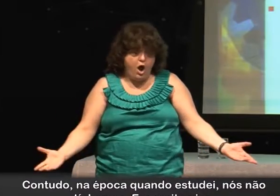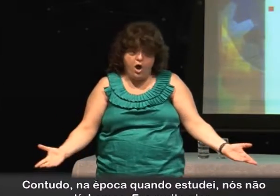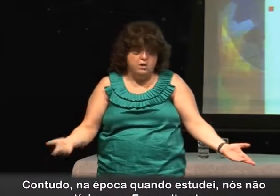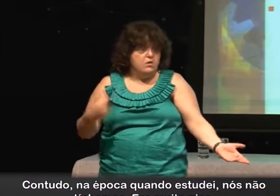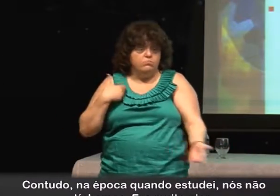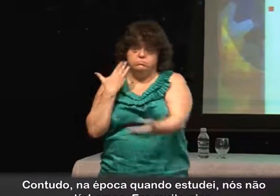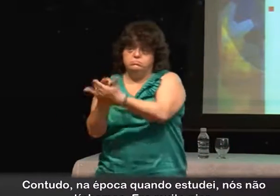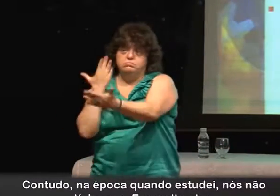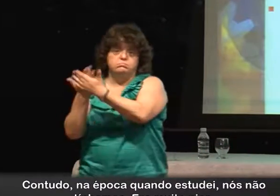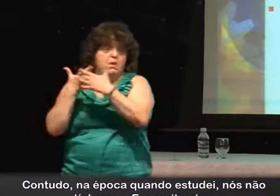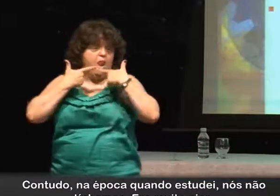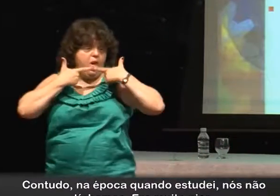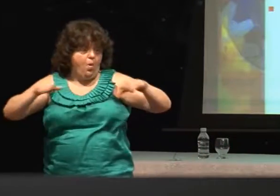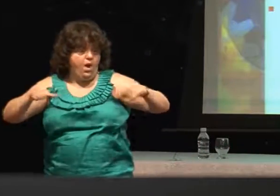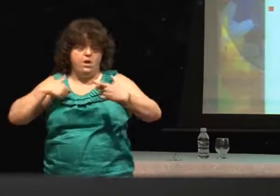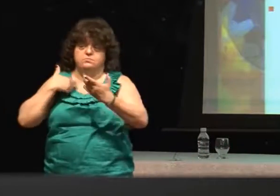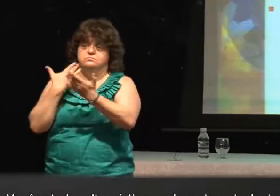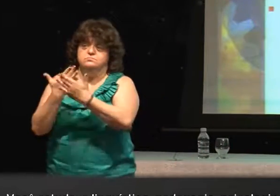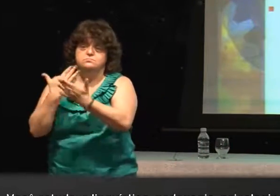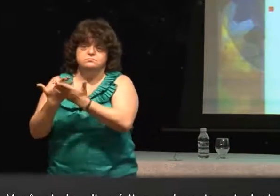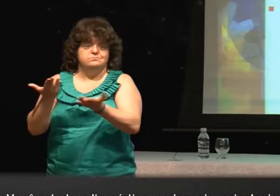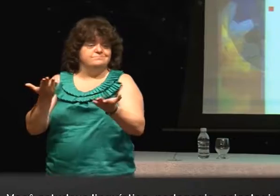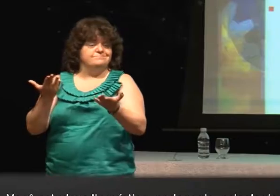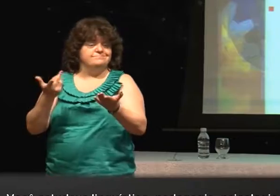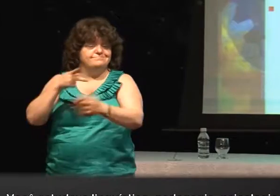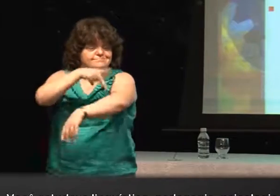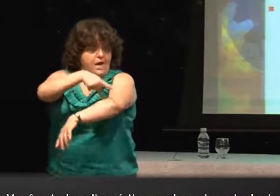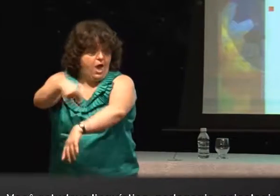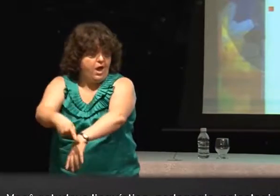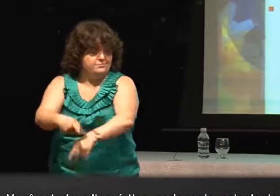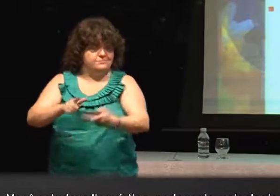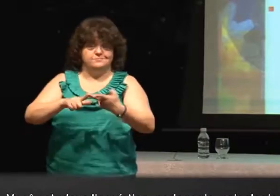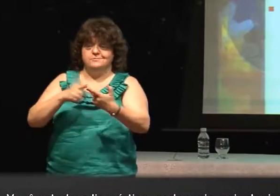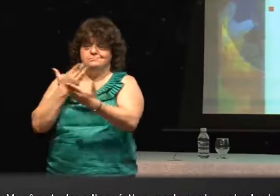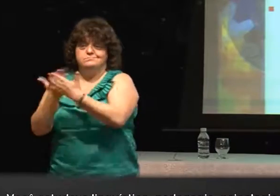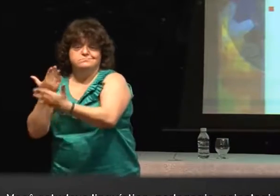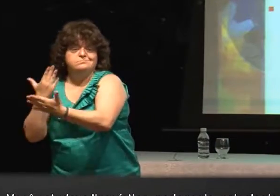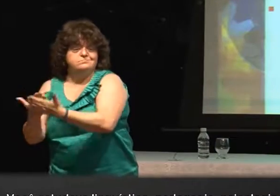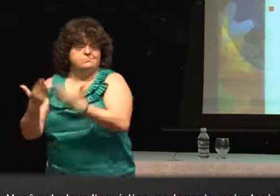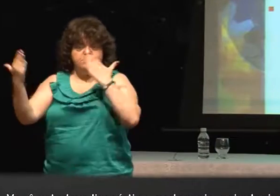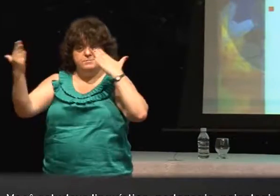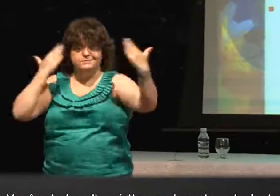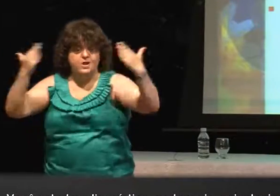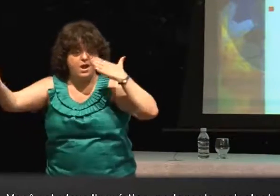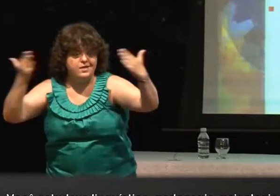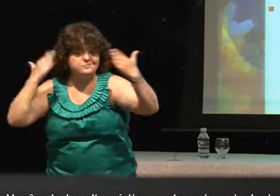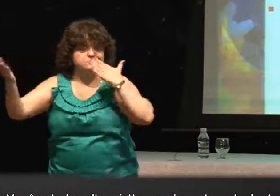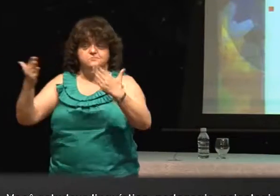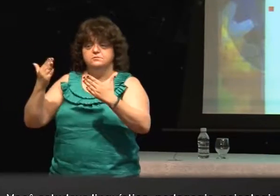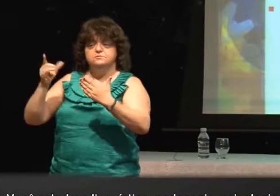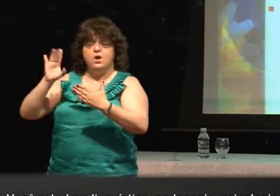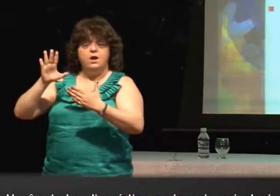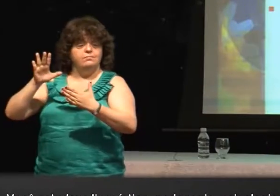tínhamos. Era muito pior. Então, você estudava linguística, você estudava pedagogia,